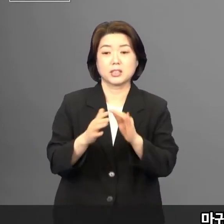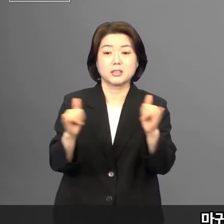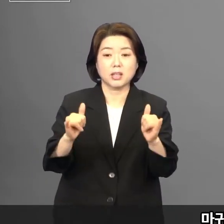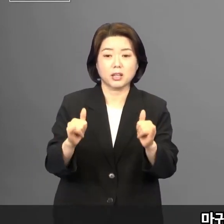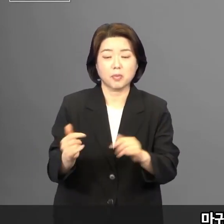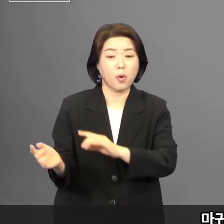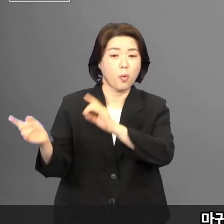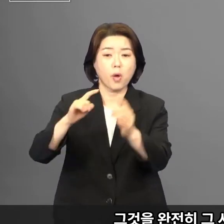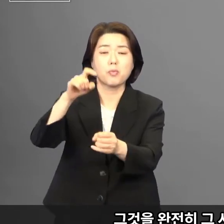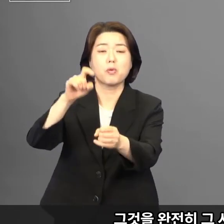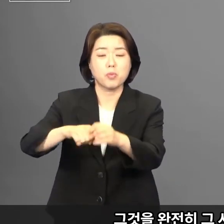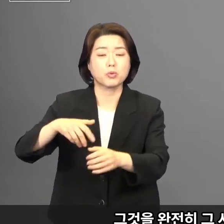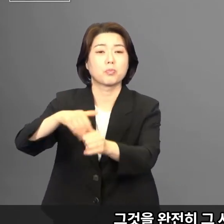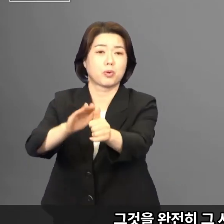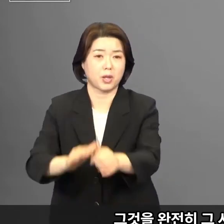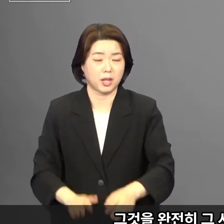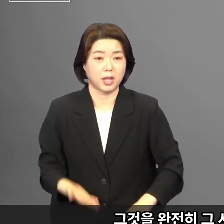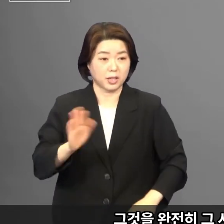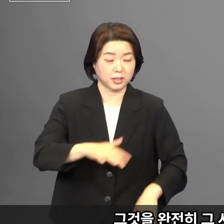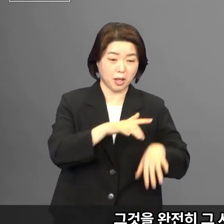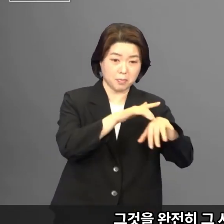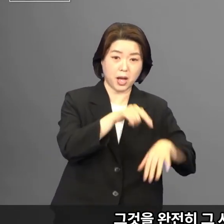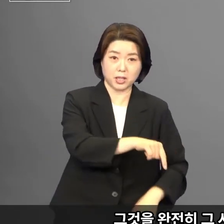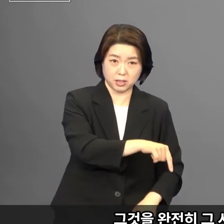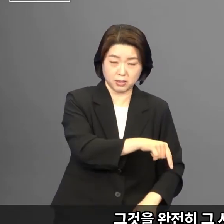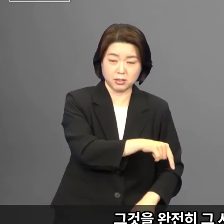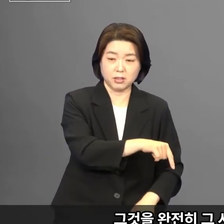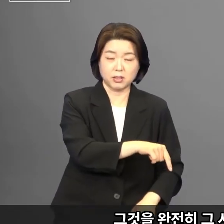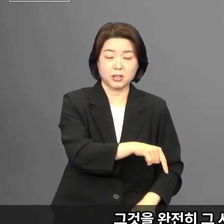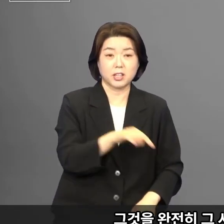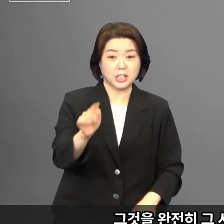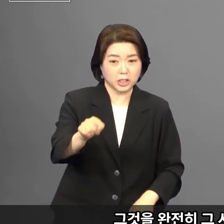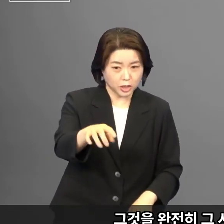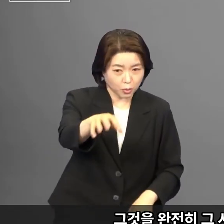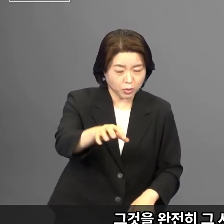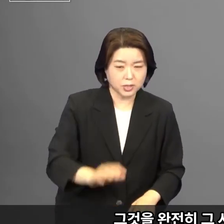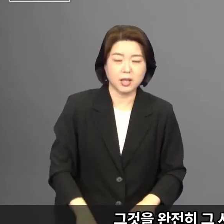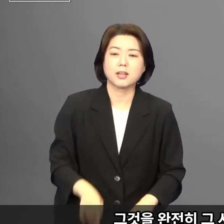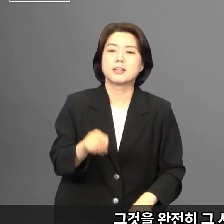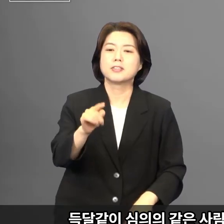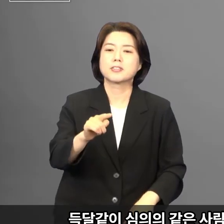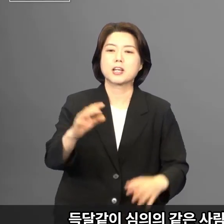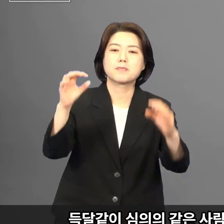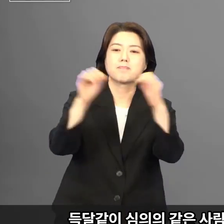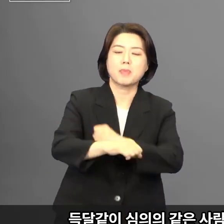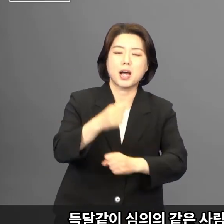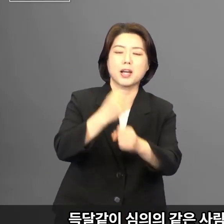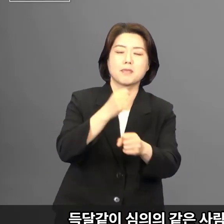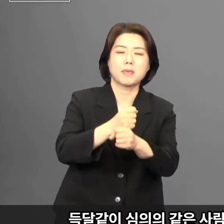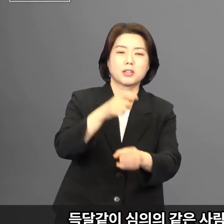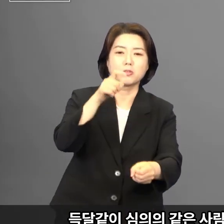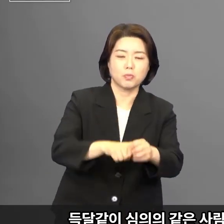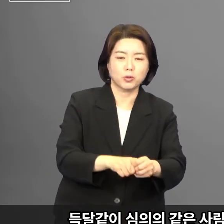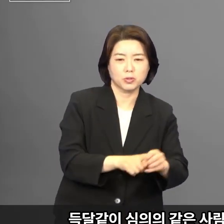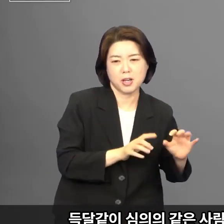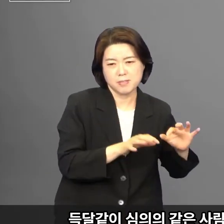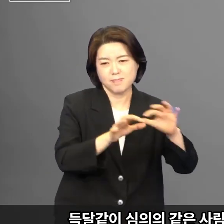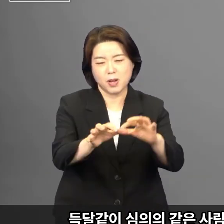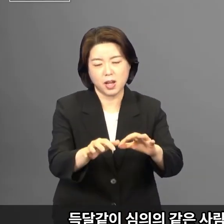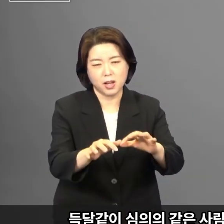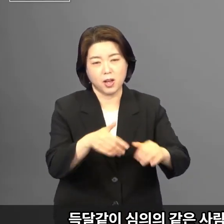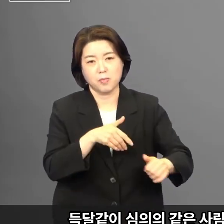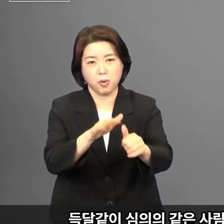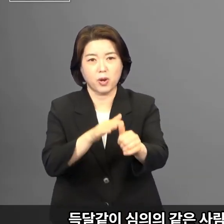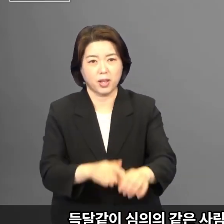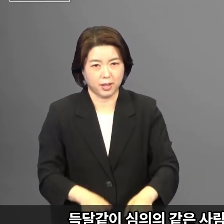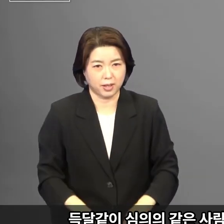곳인데 마귀는 오히려 그것을 완전히 그 사람의 종착지로 만들려고 득달같이 시므에 같은 사람을